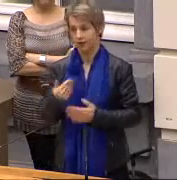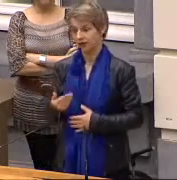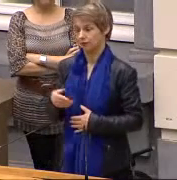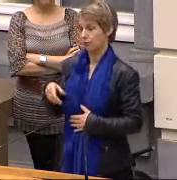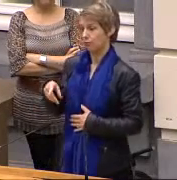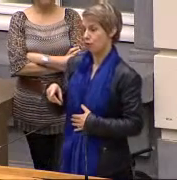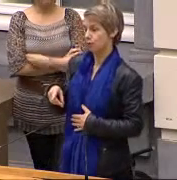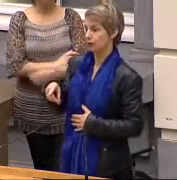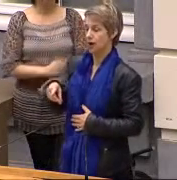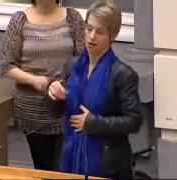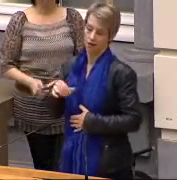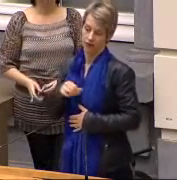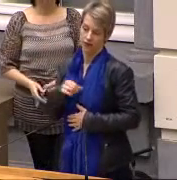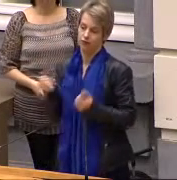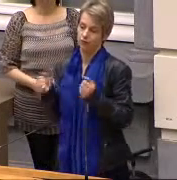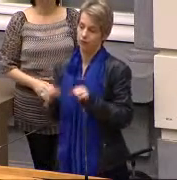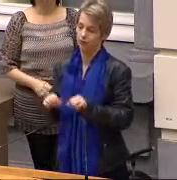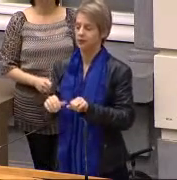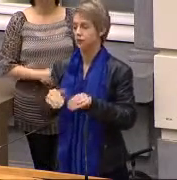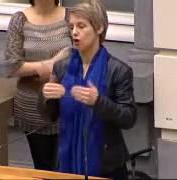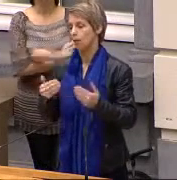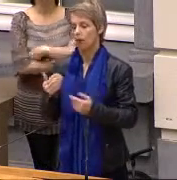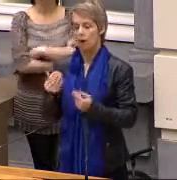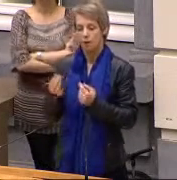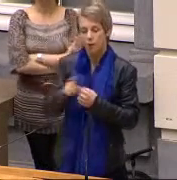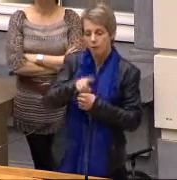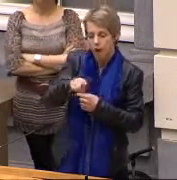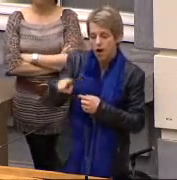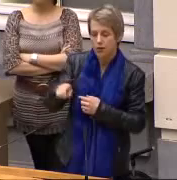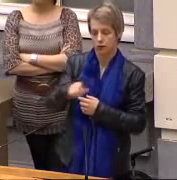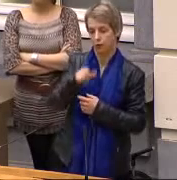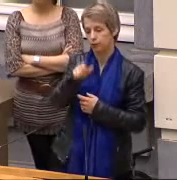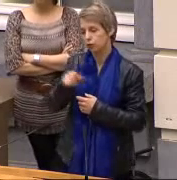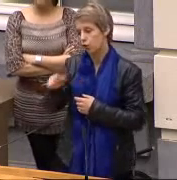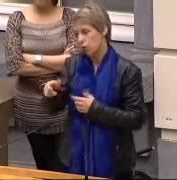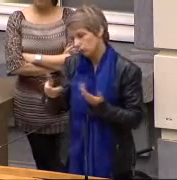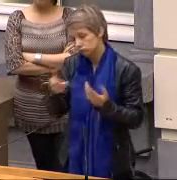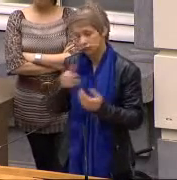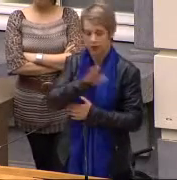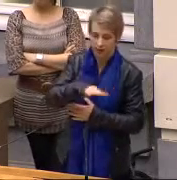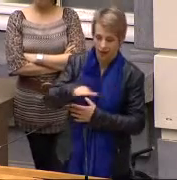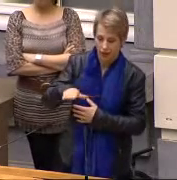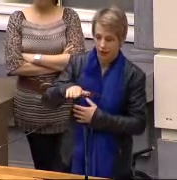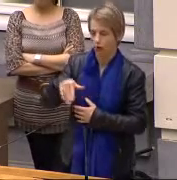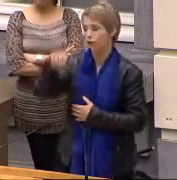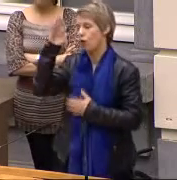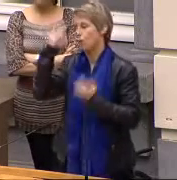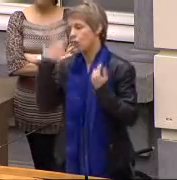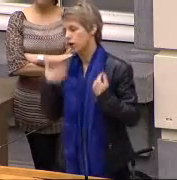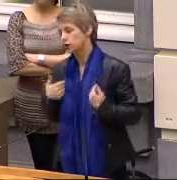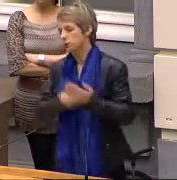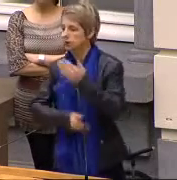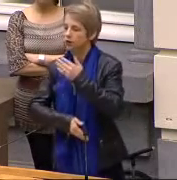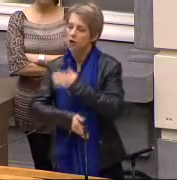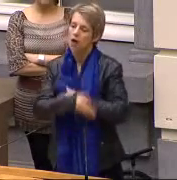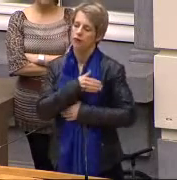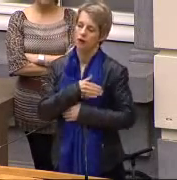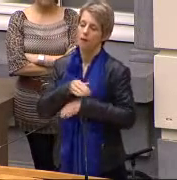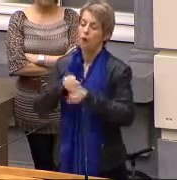van het feit dat Plopsaland beslist heeft om bepaalde personen, kinderen, volwassenen met een